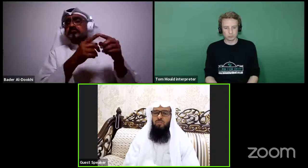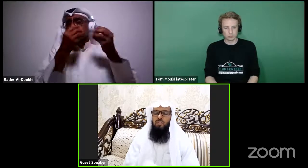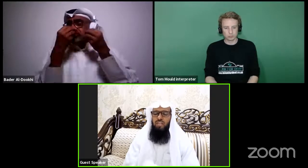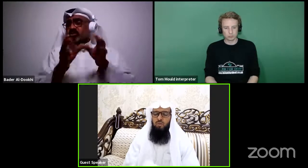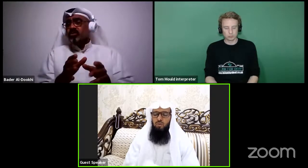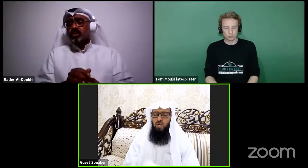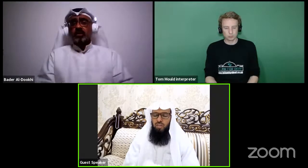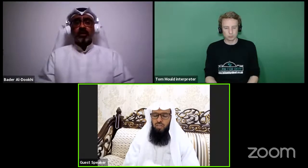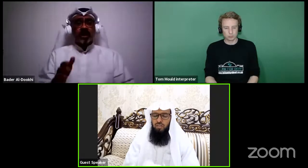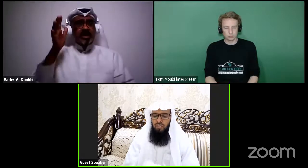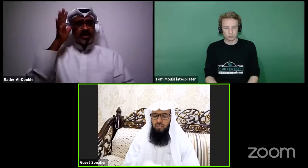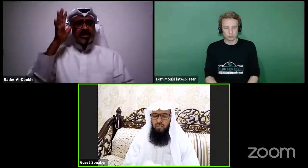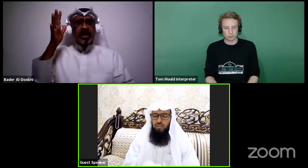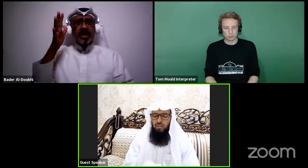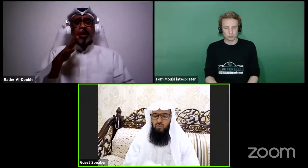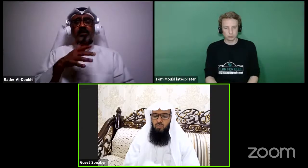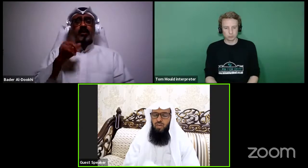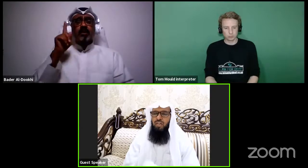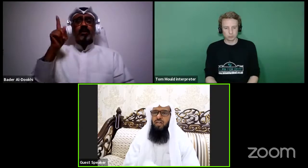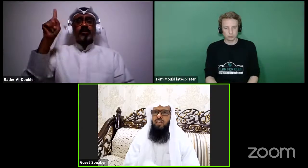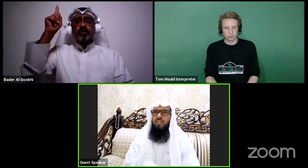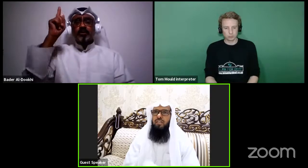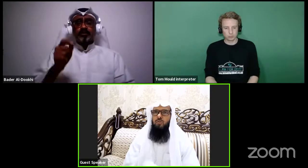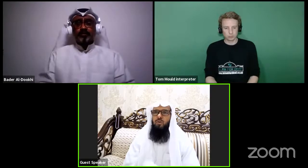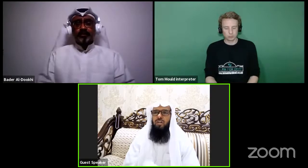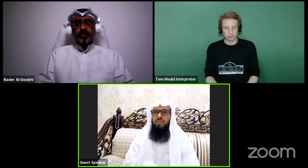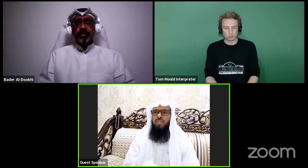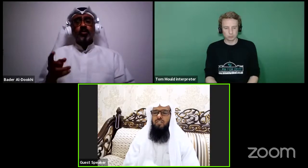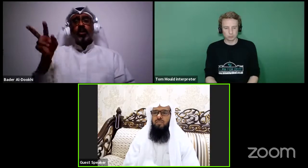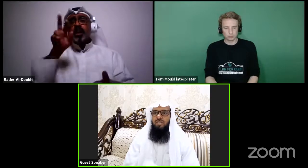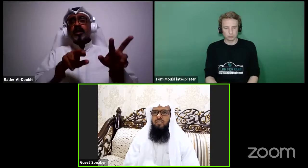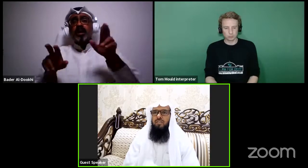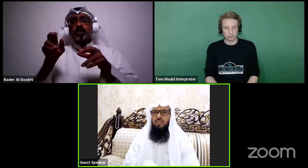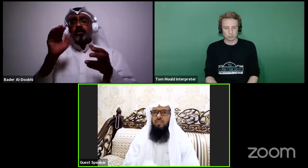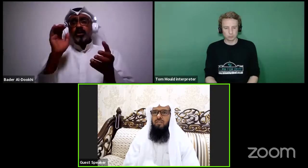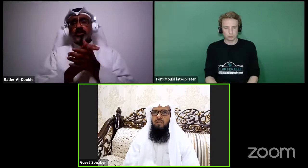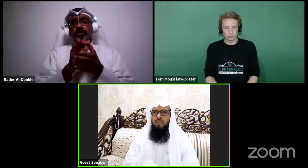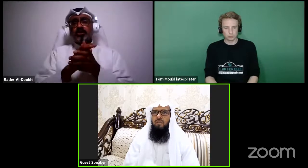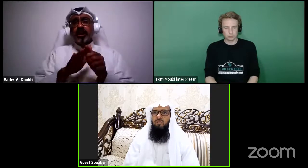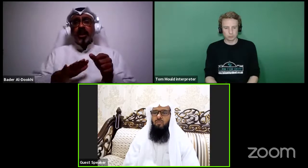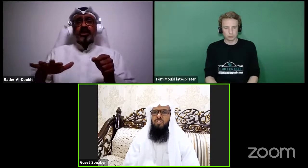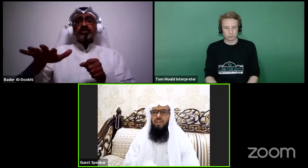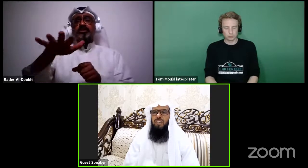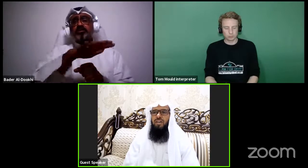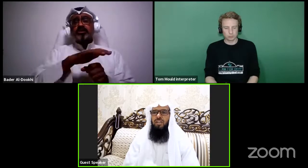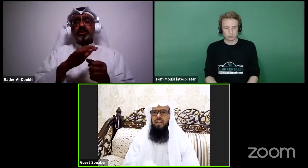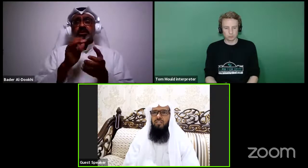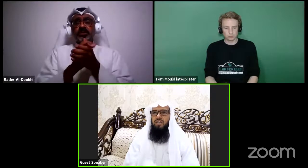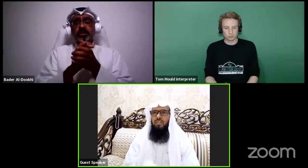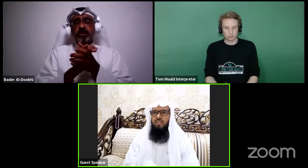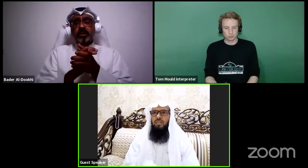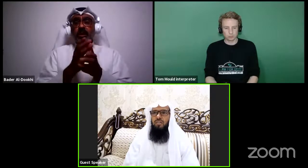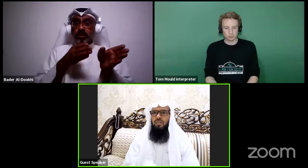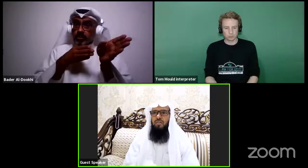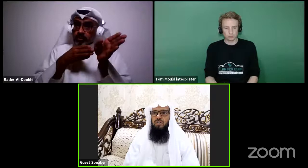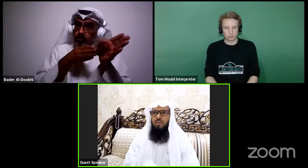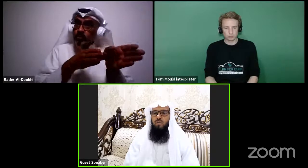فصلوات ربي وسلامه عليه وعلى آله وصحبه أجمعين، ومن سار على